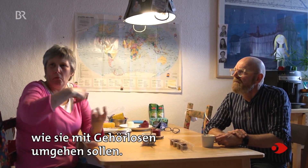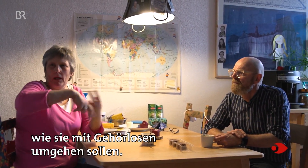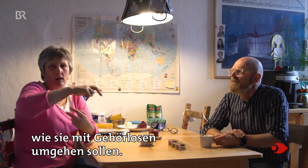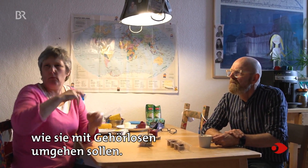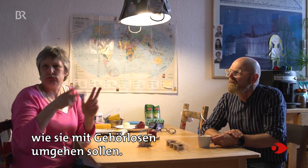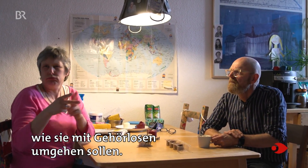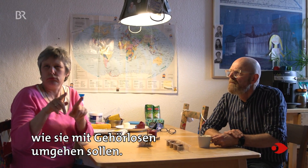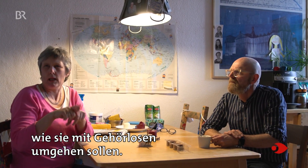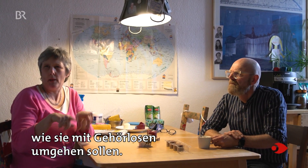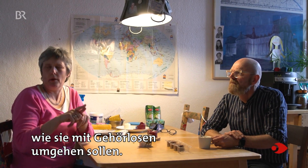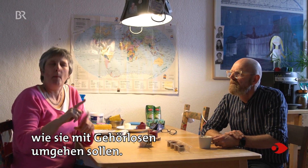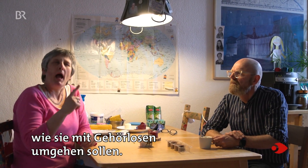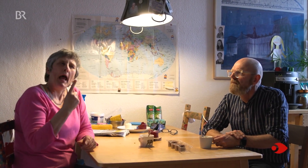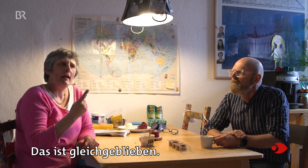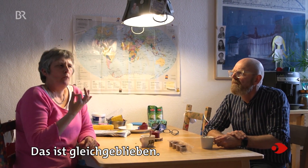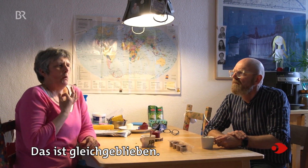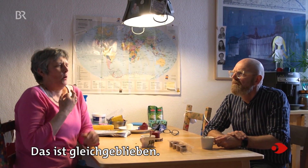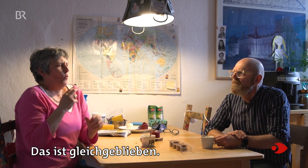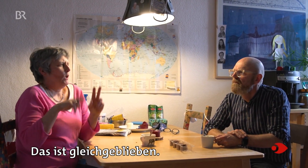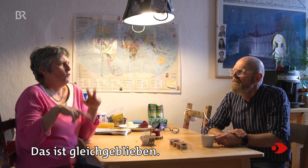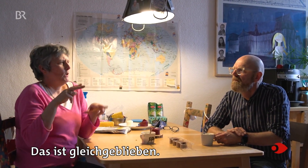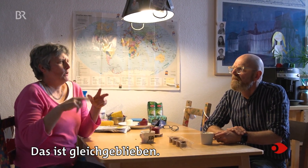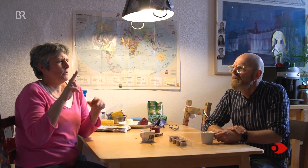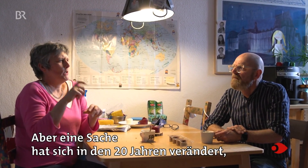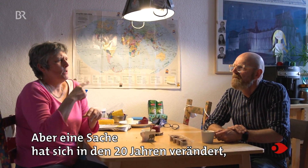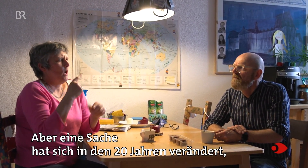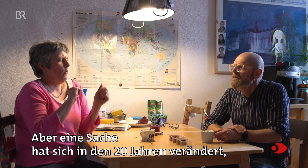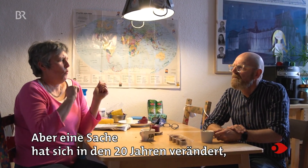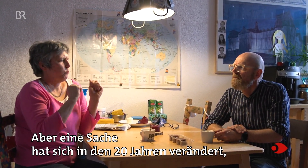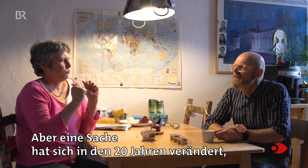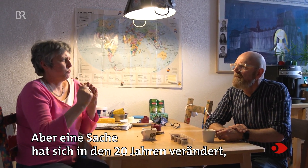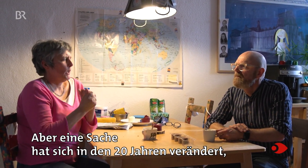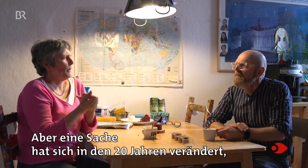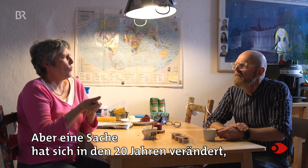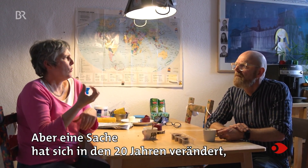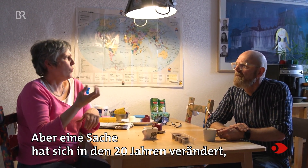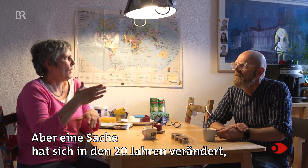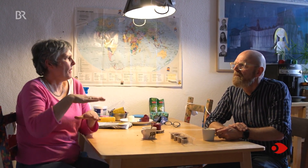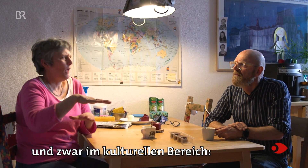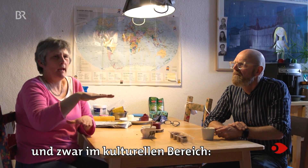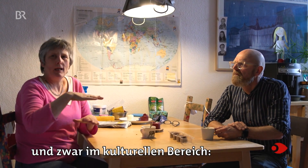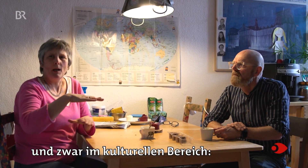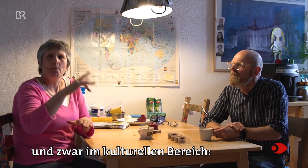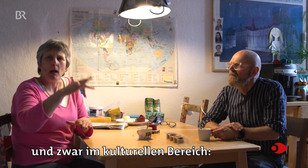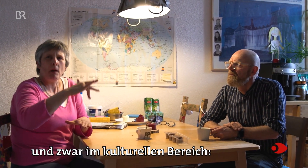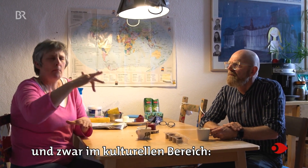mit Gehörlosen umgehen sollen. Das ist gleich geblieben. Aber eine Sache hat sich in den 20 Jahren verändert, und zwar im kulturellen